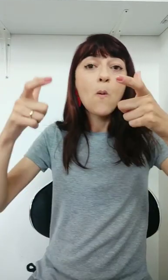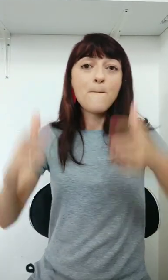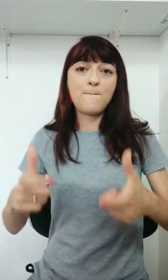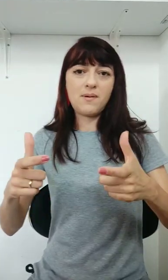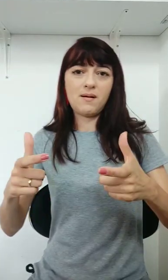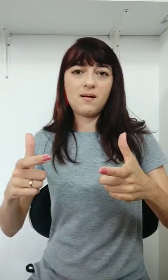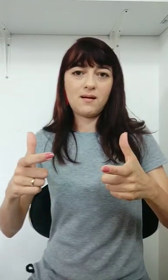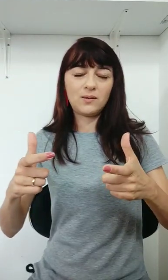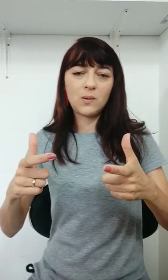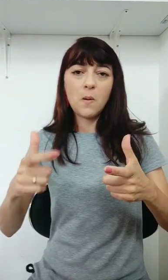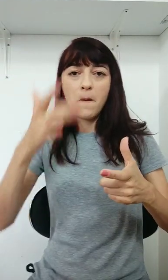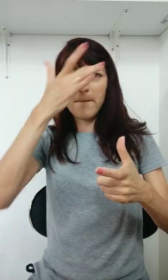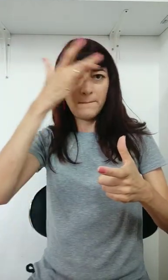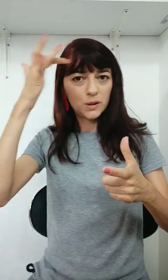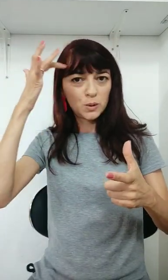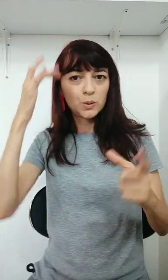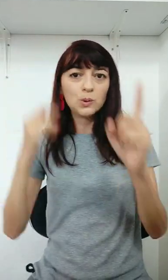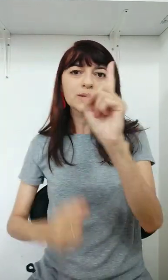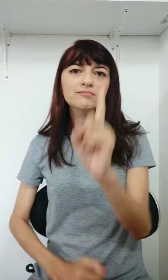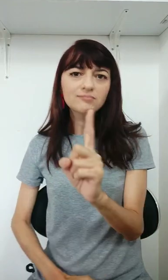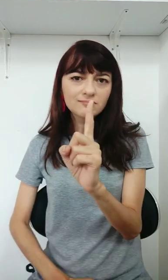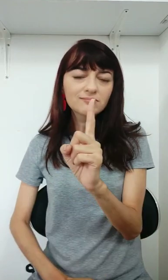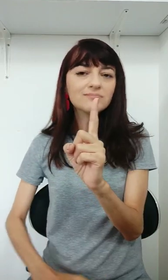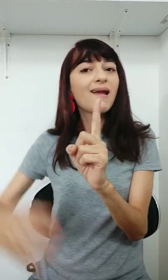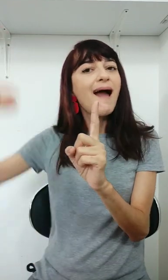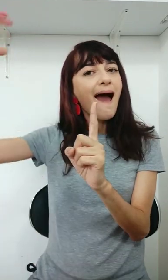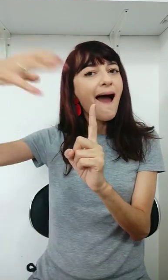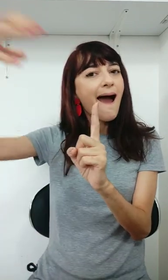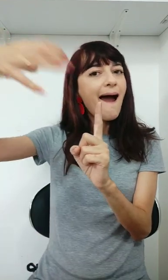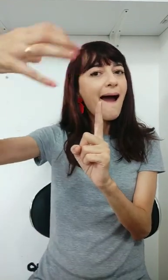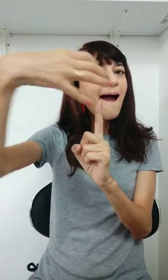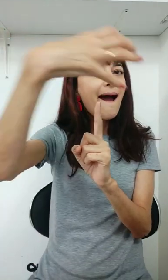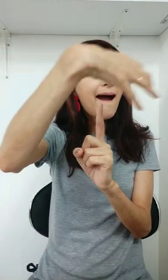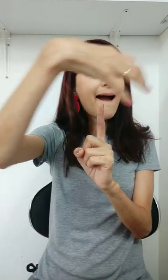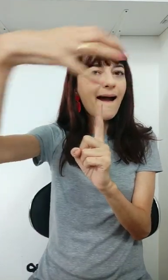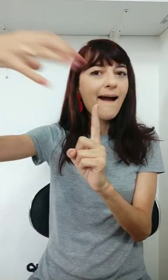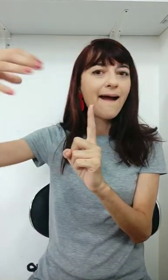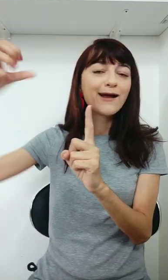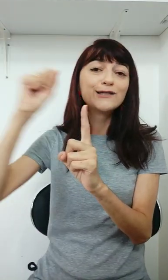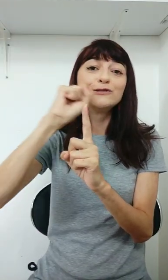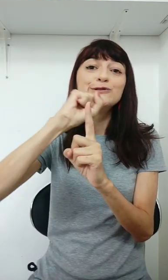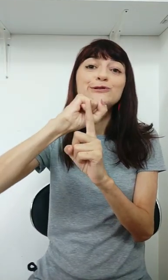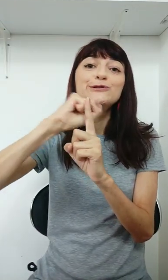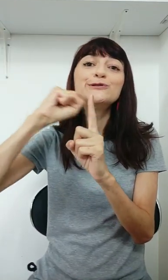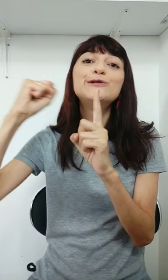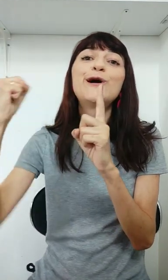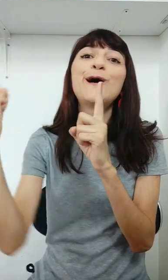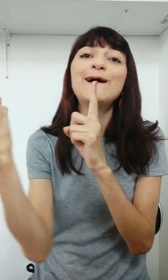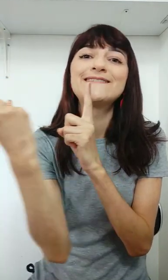hoje, influenciadas pela internet, existem, não é? E hoje as pessoas mais jovens acabam